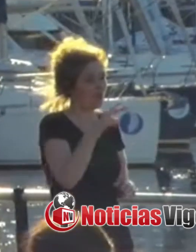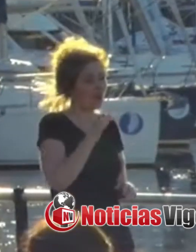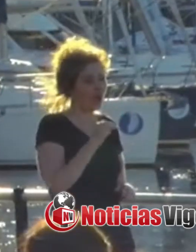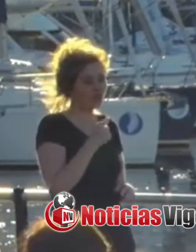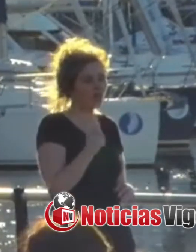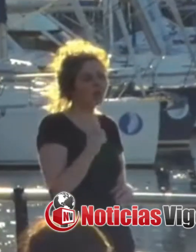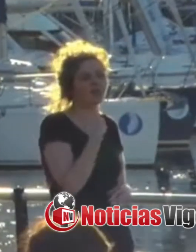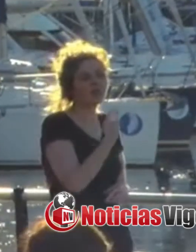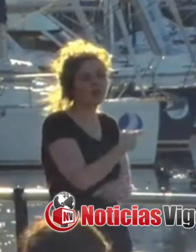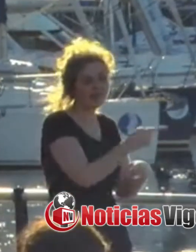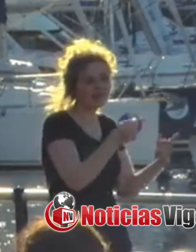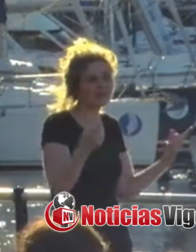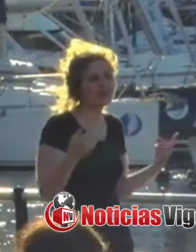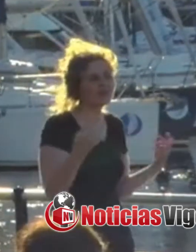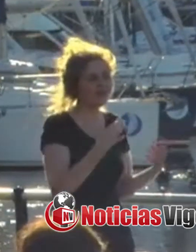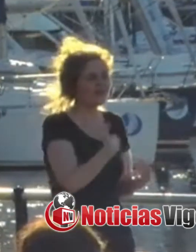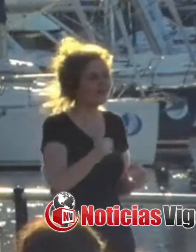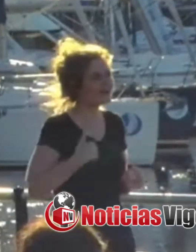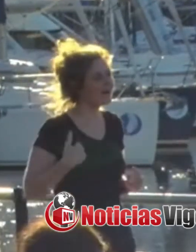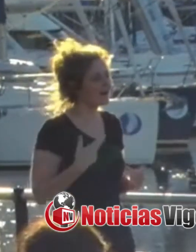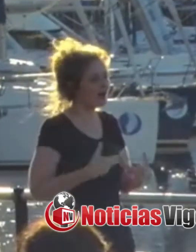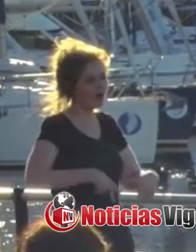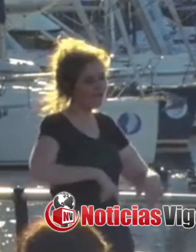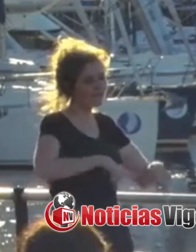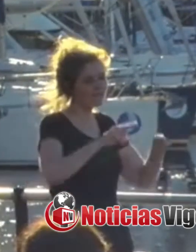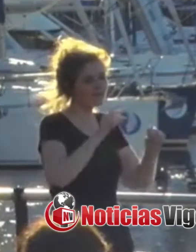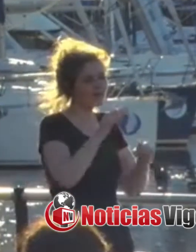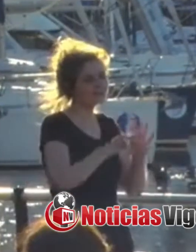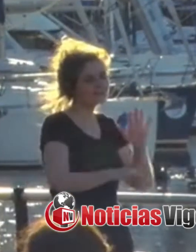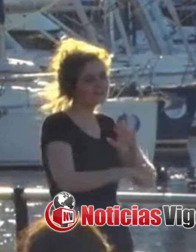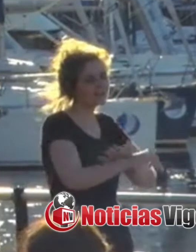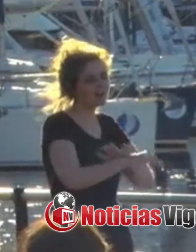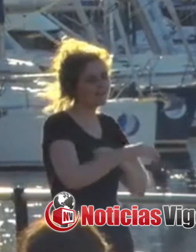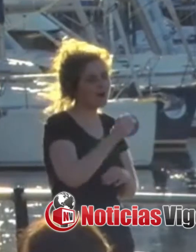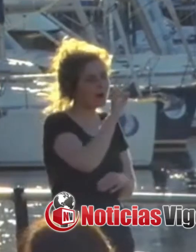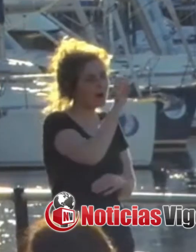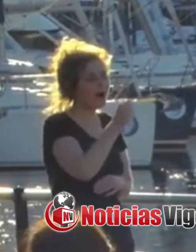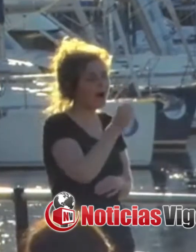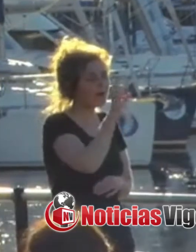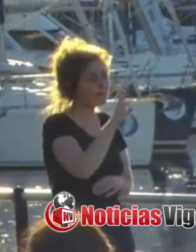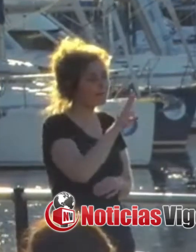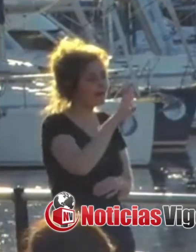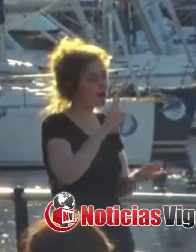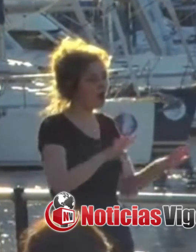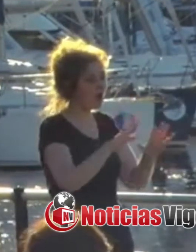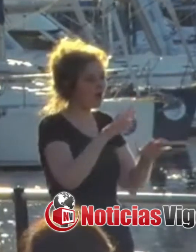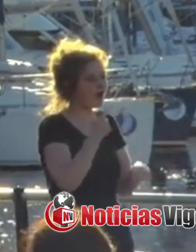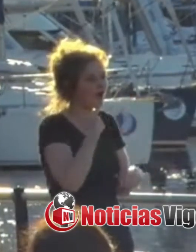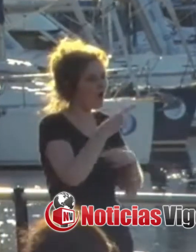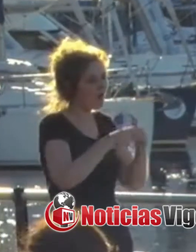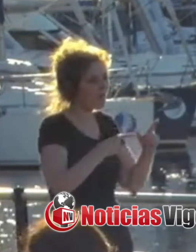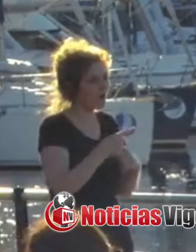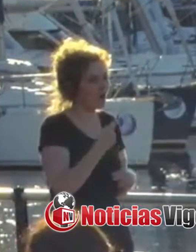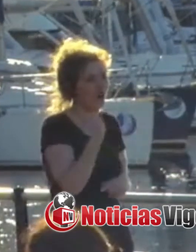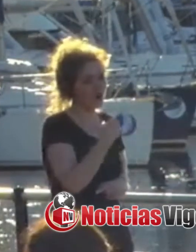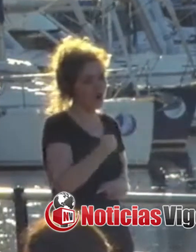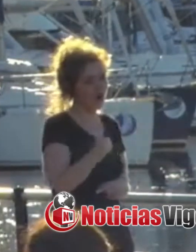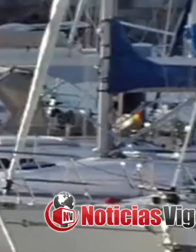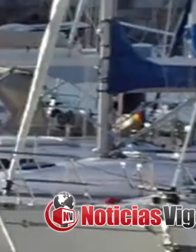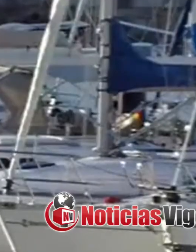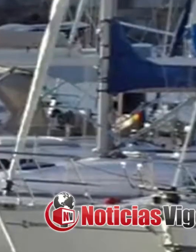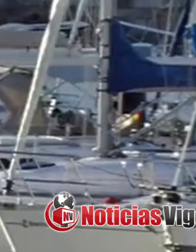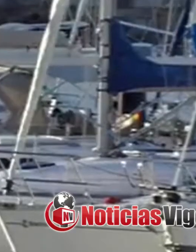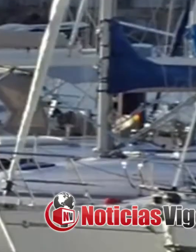Cando decimos que queremos que acaben coa estafa das peaxes da P9 ou co Estado BNG ou dinnos que